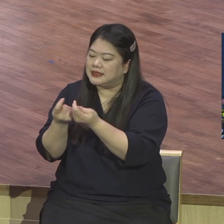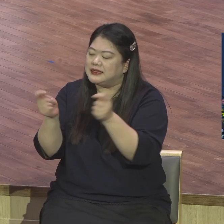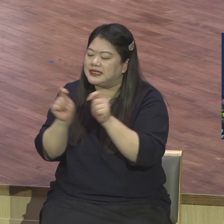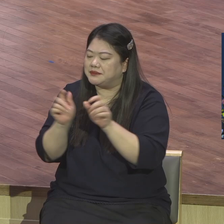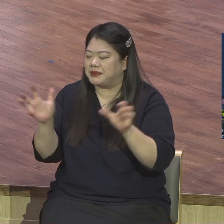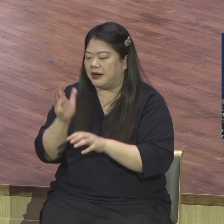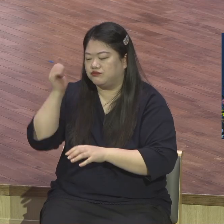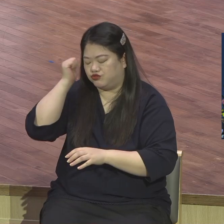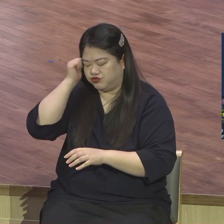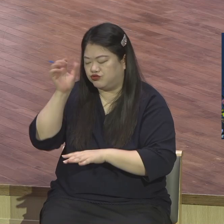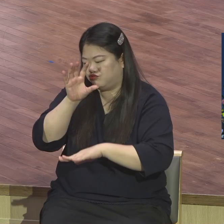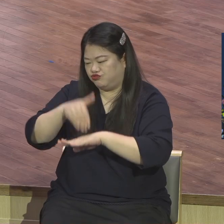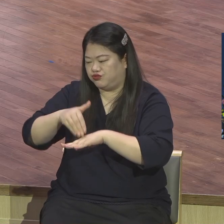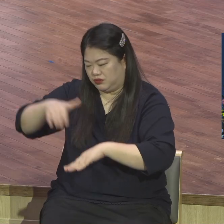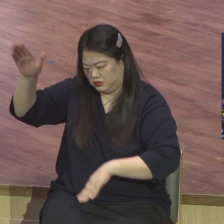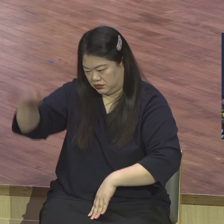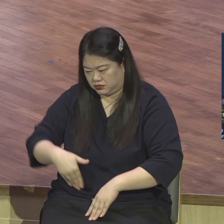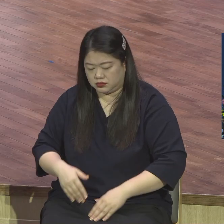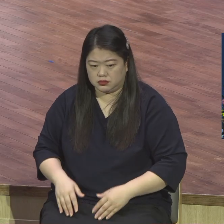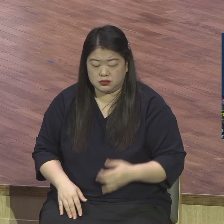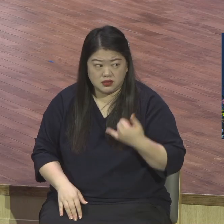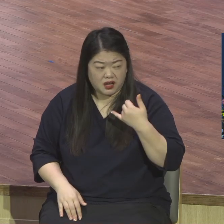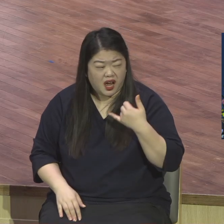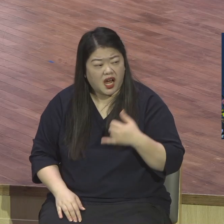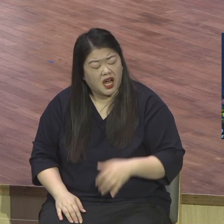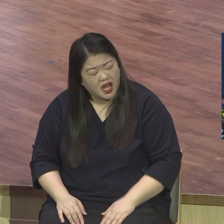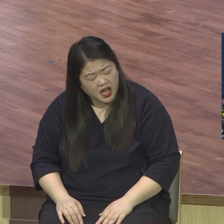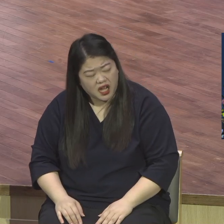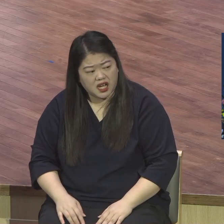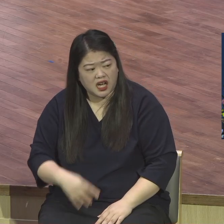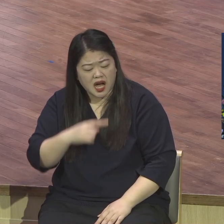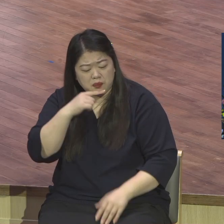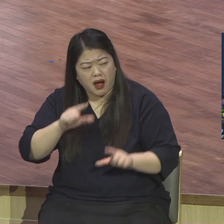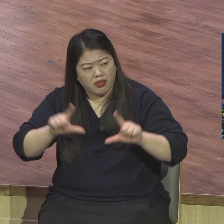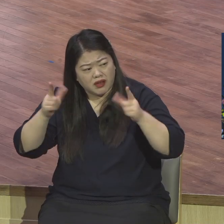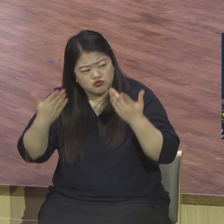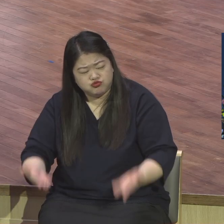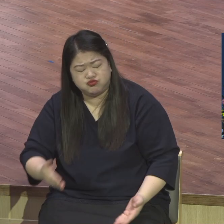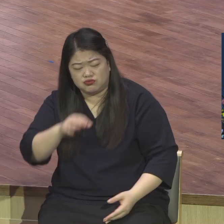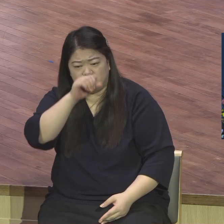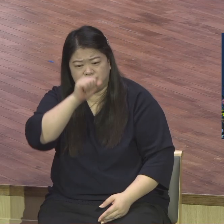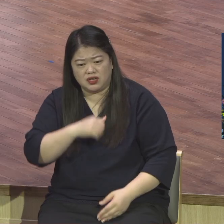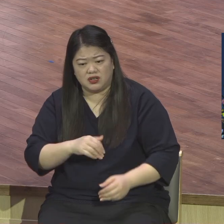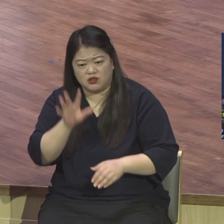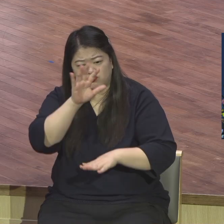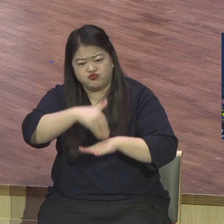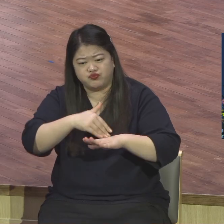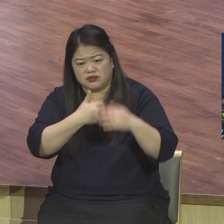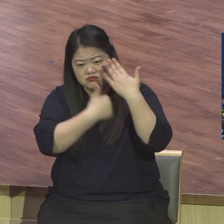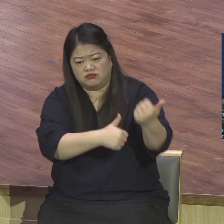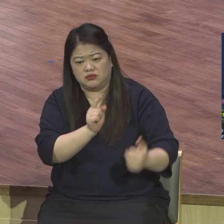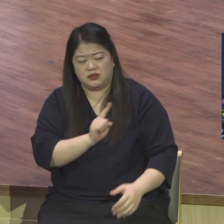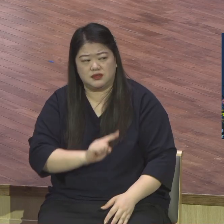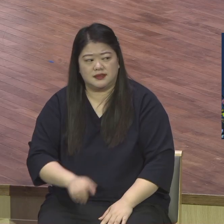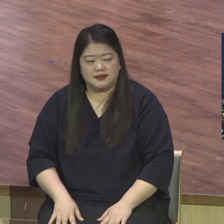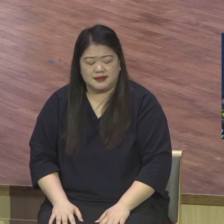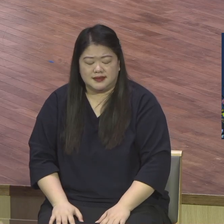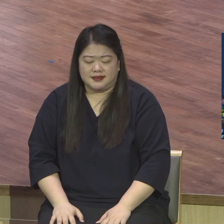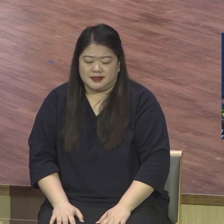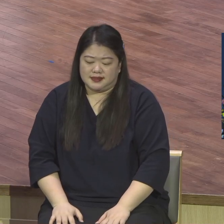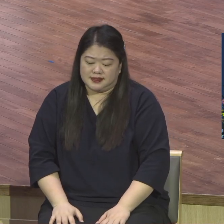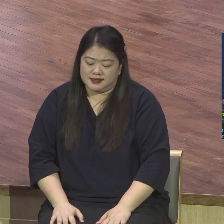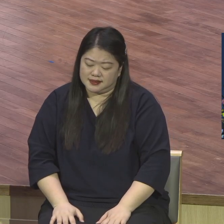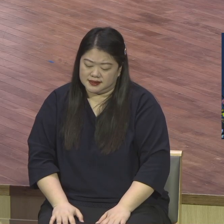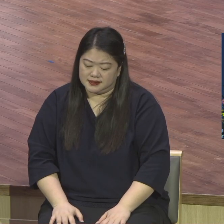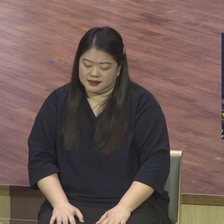하나님 이게 뭐 진짜 나도 전도 많이 했는데 이게 진짜 하나님 원하시는 성경 전도라고 하면 내게